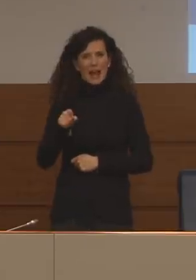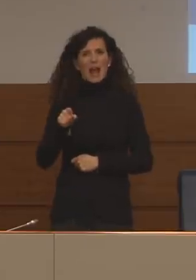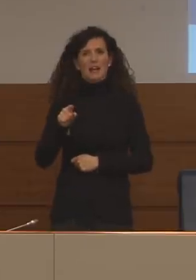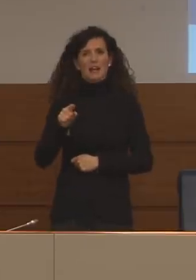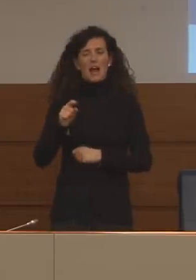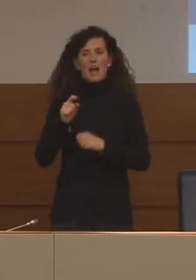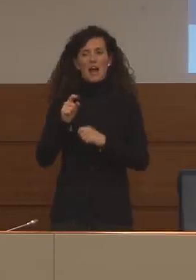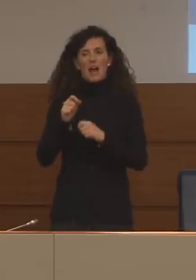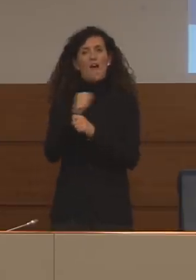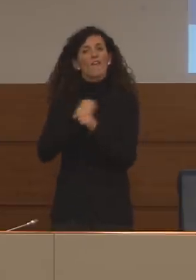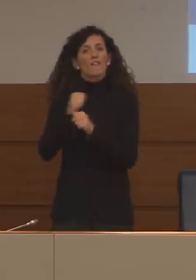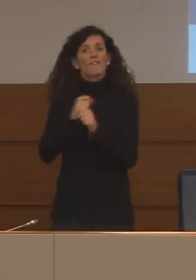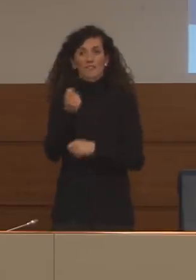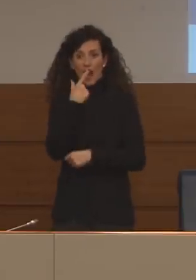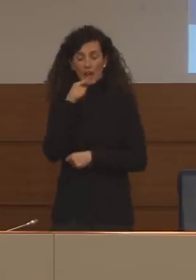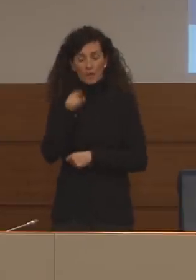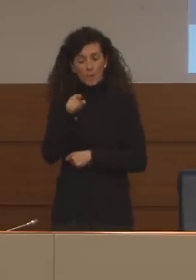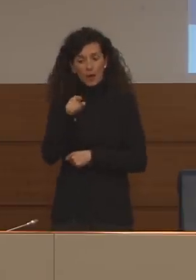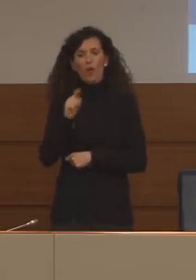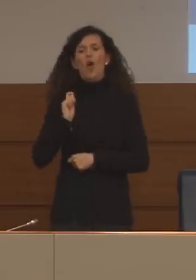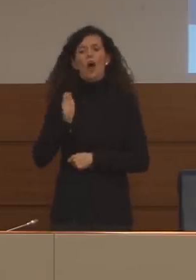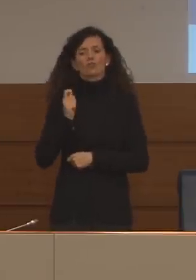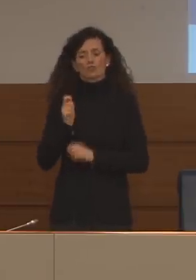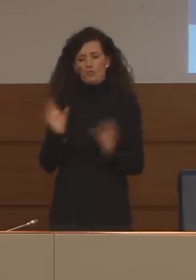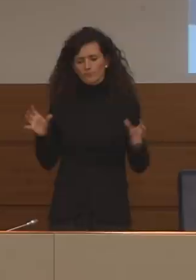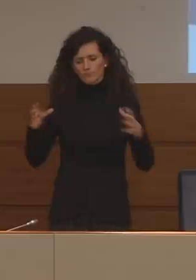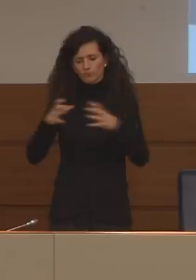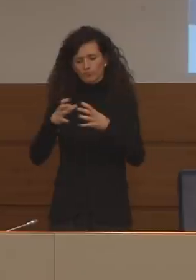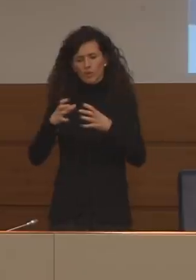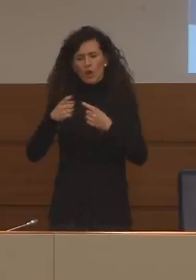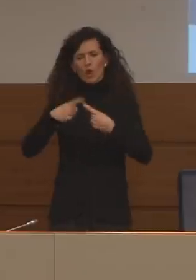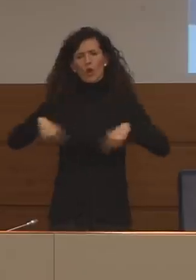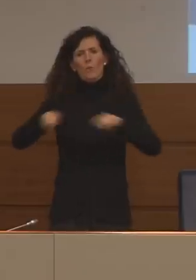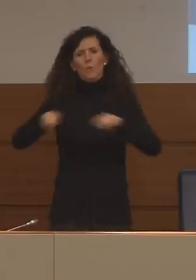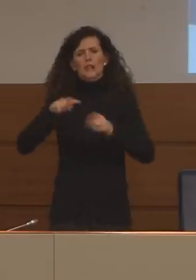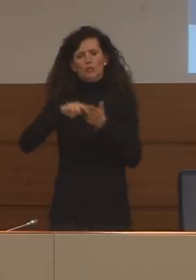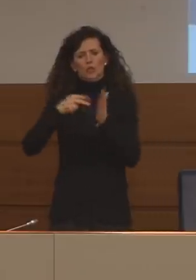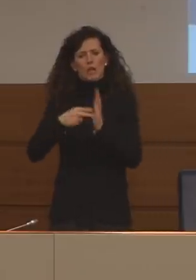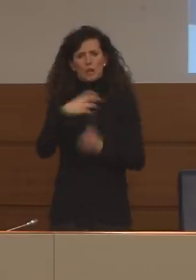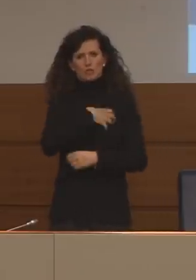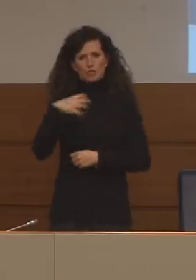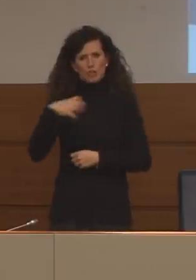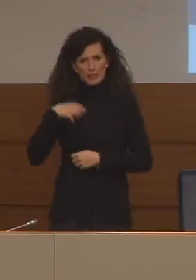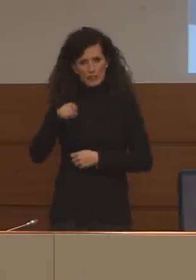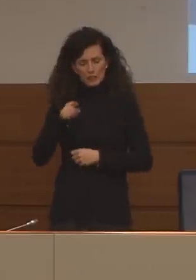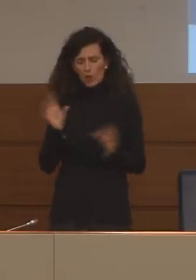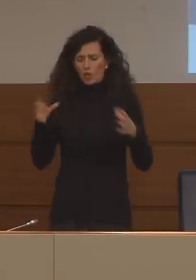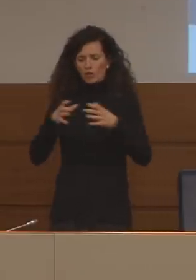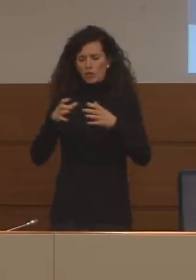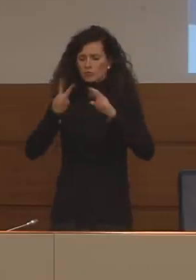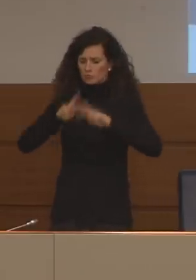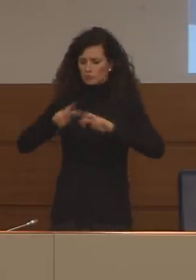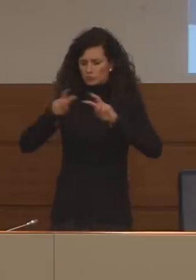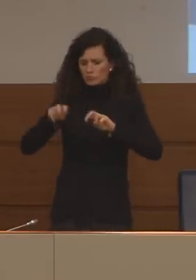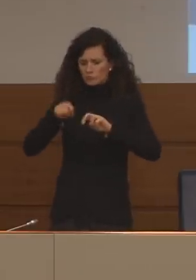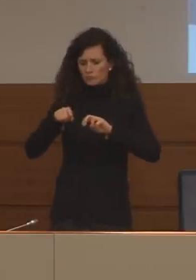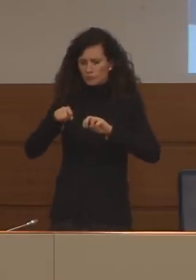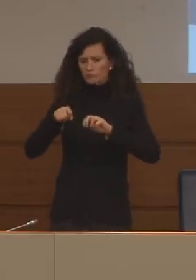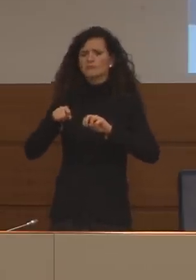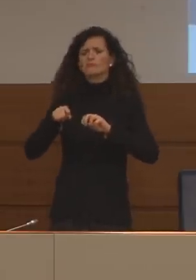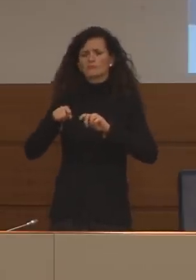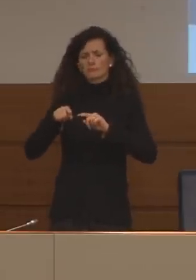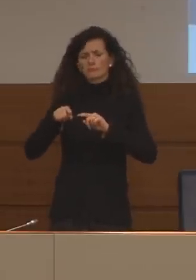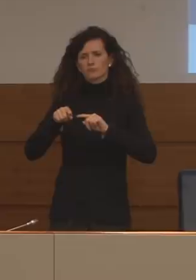ha riunito il suo comitato tecnico scientifico ha analizzato le evidenze disponibili